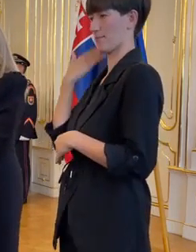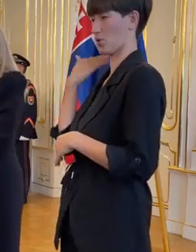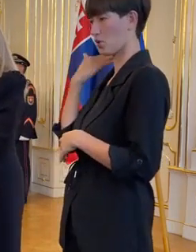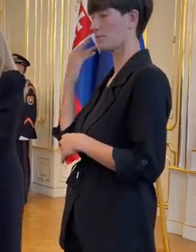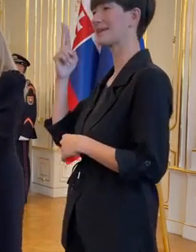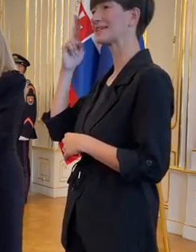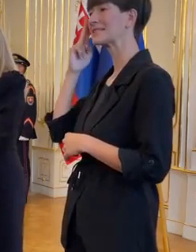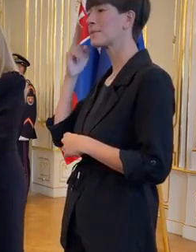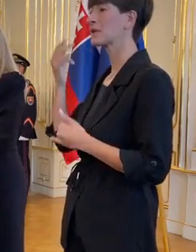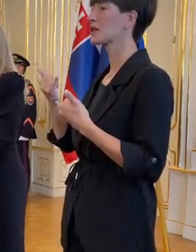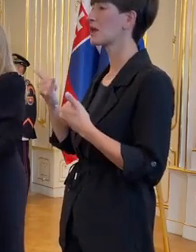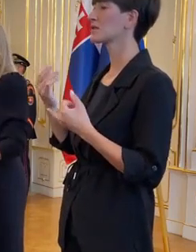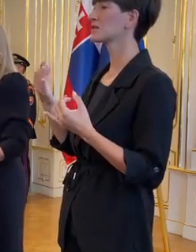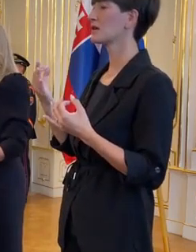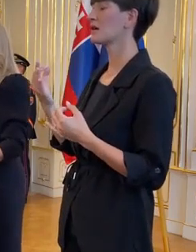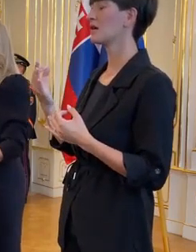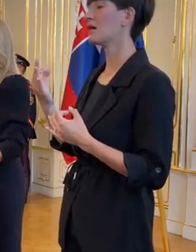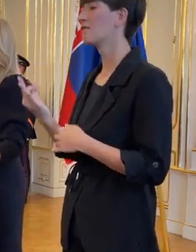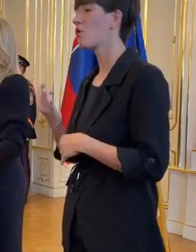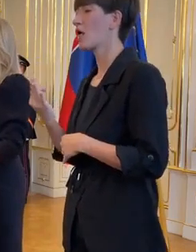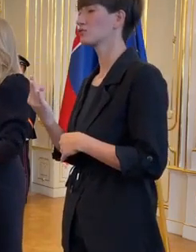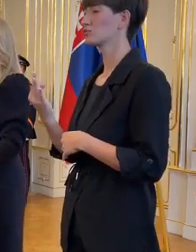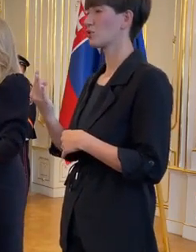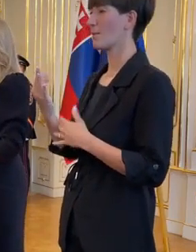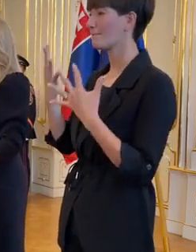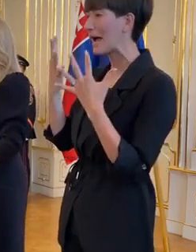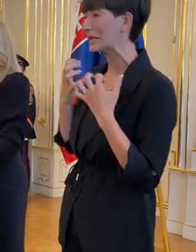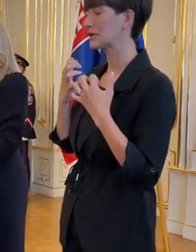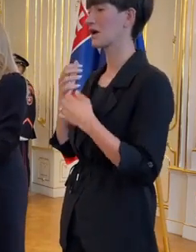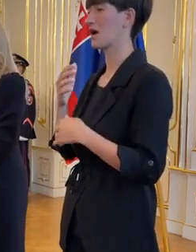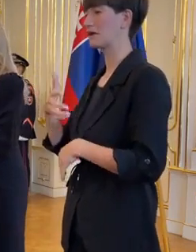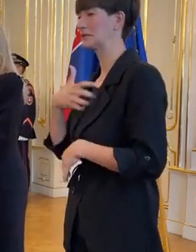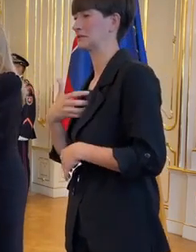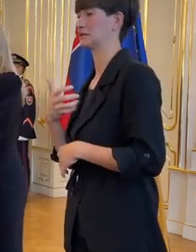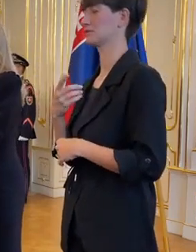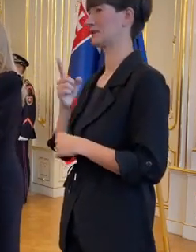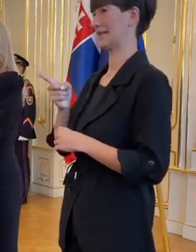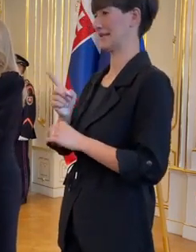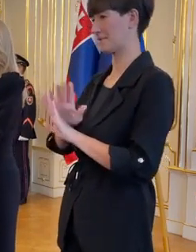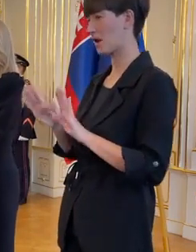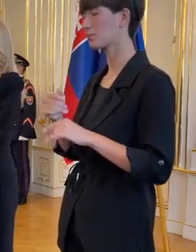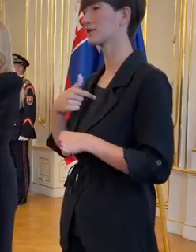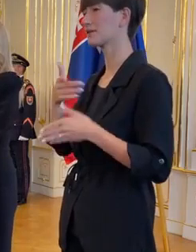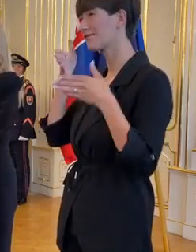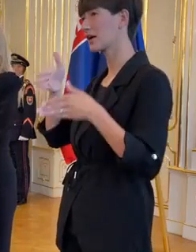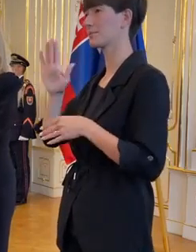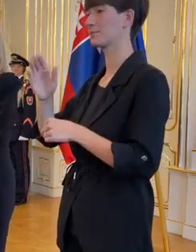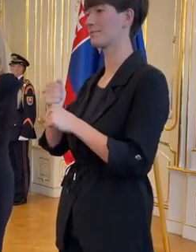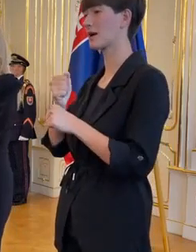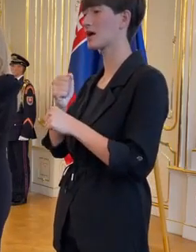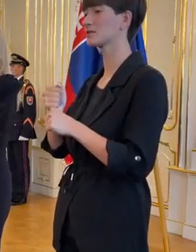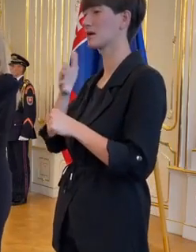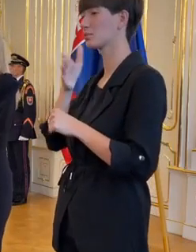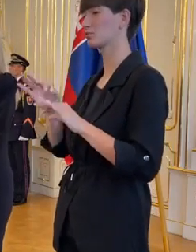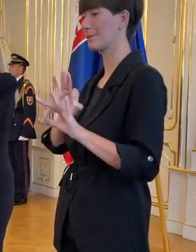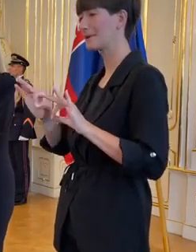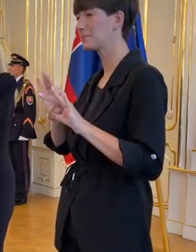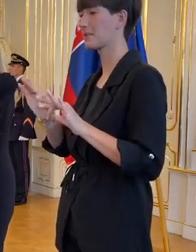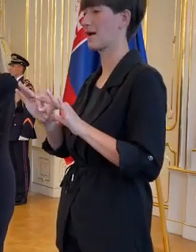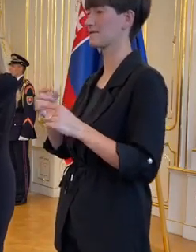na revanšizmus, ani na vyvolávanie paniky vo verejnosti a celú svoju energiu tak budete môcť venovať príprave